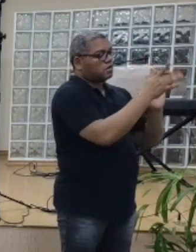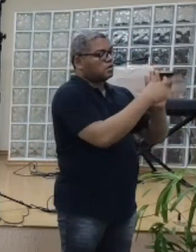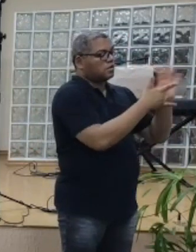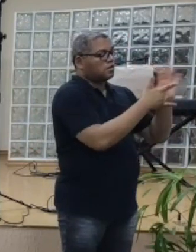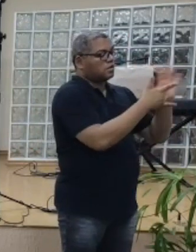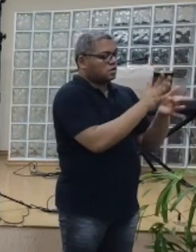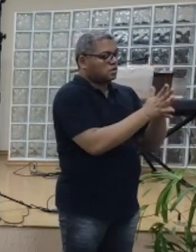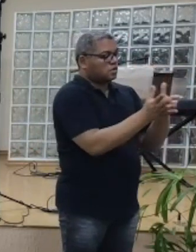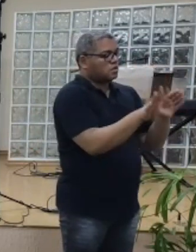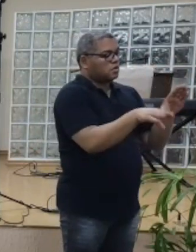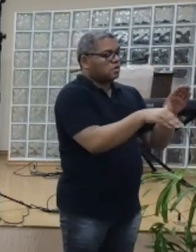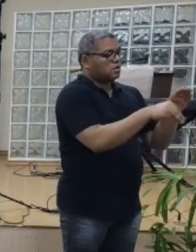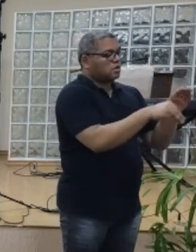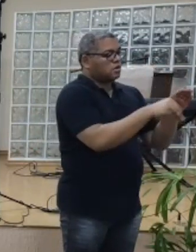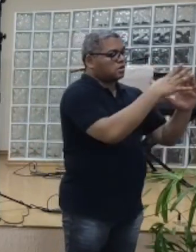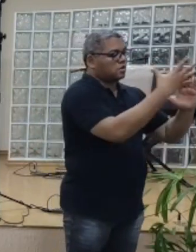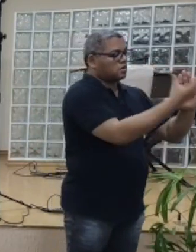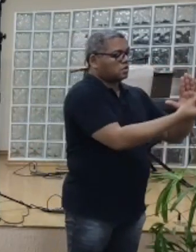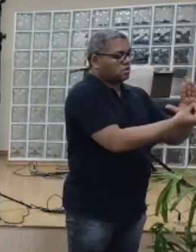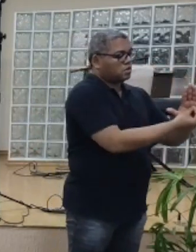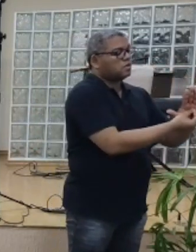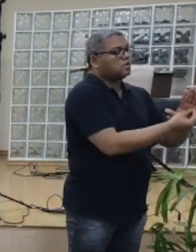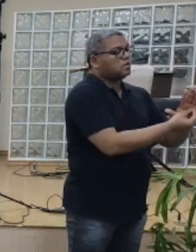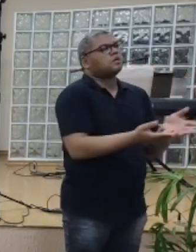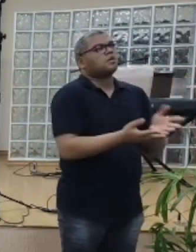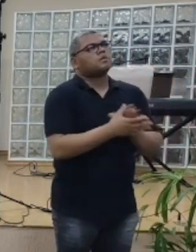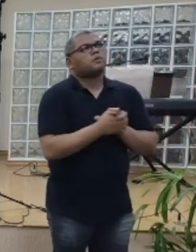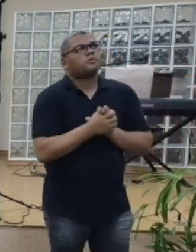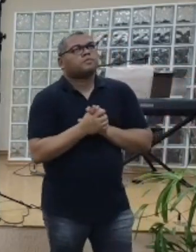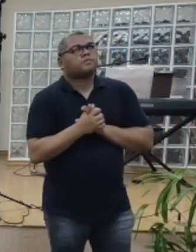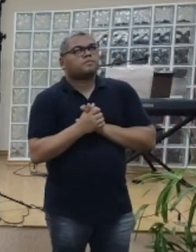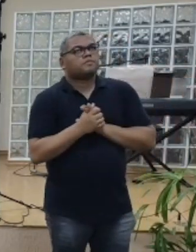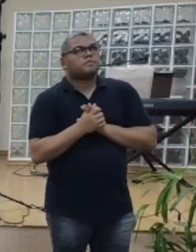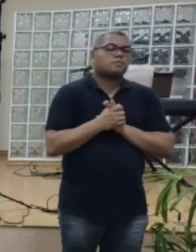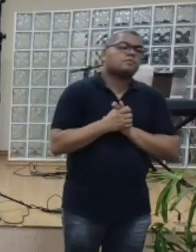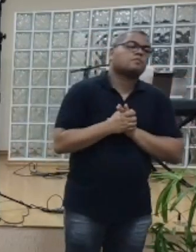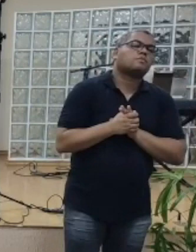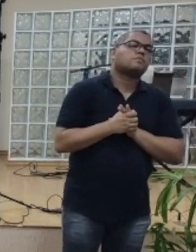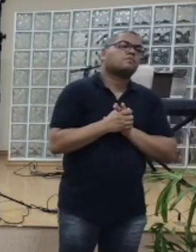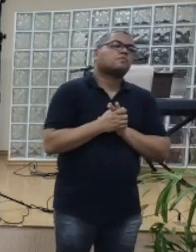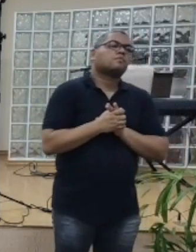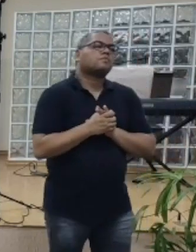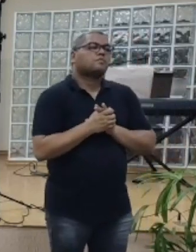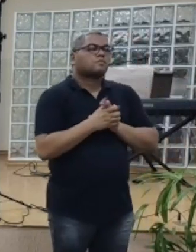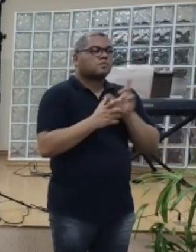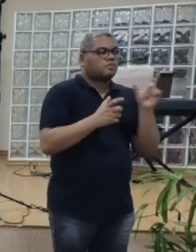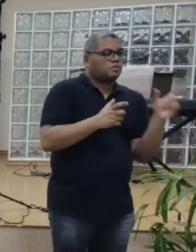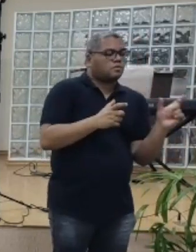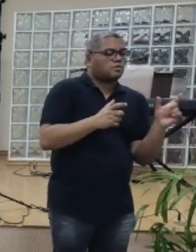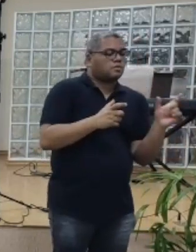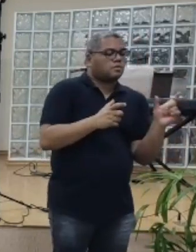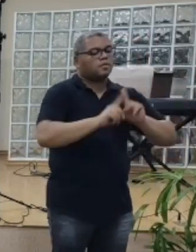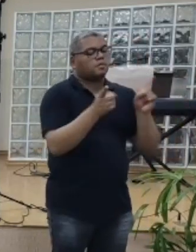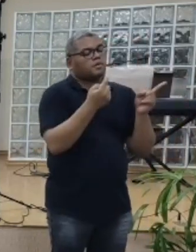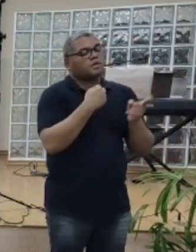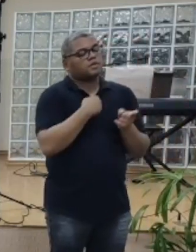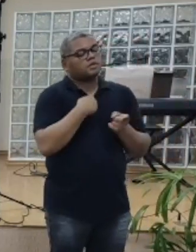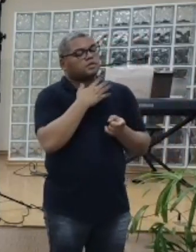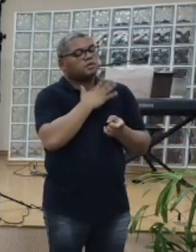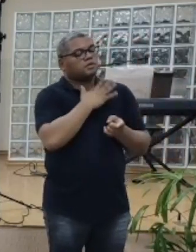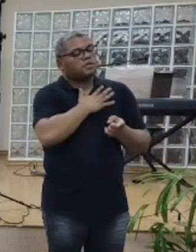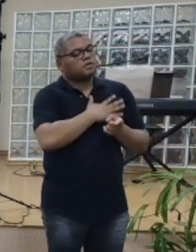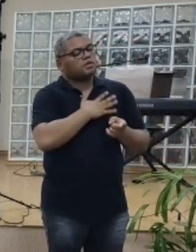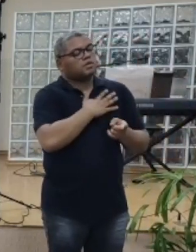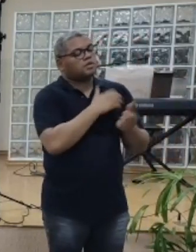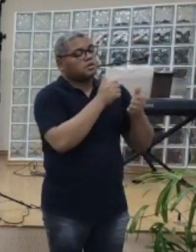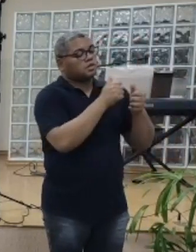nisto. E aí ele diz bem que eu gostaria de estar com vocês e poder falar em